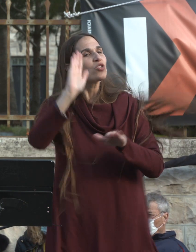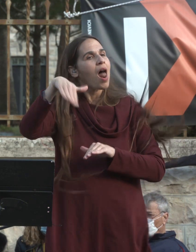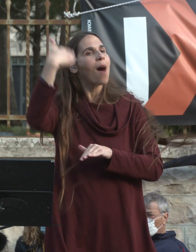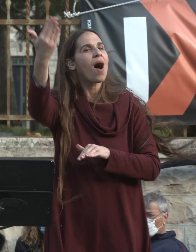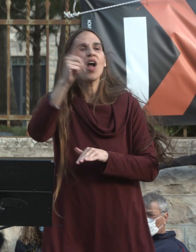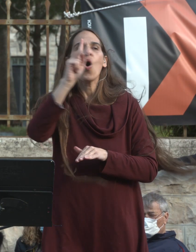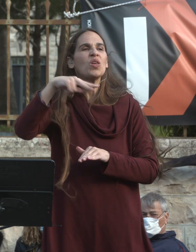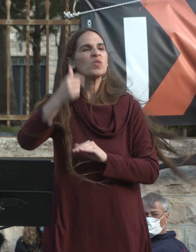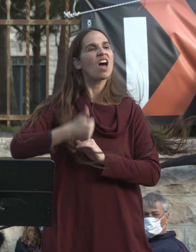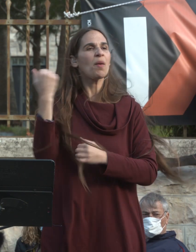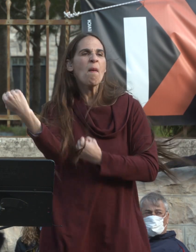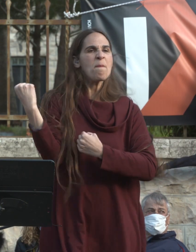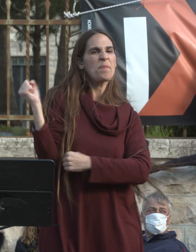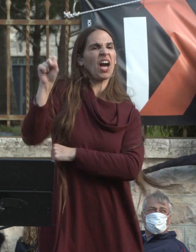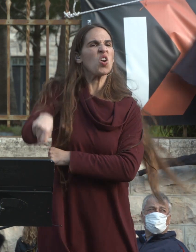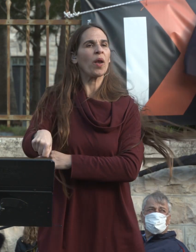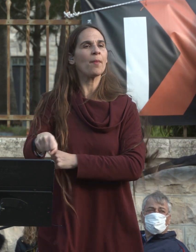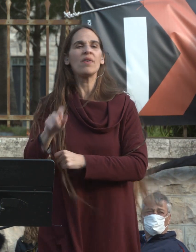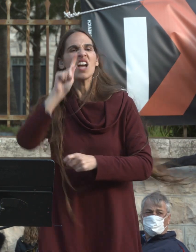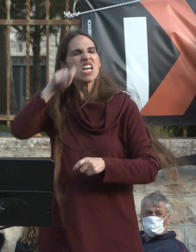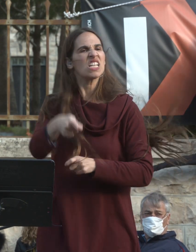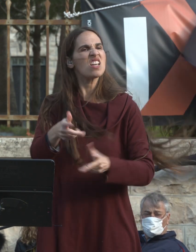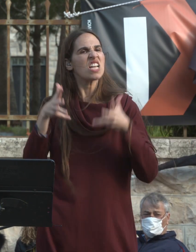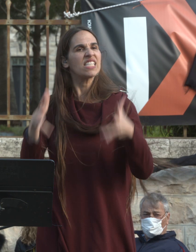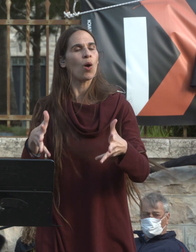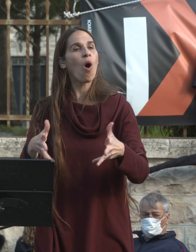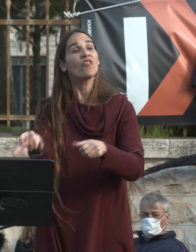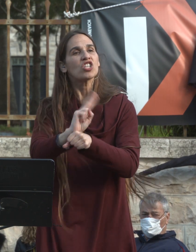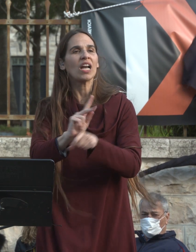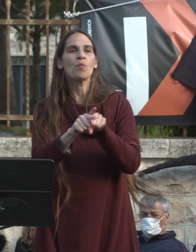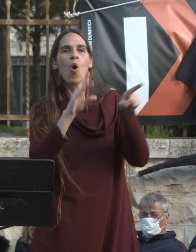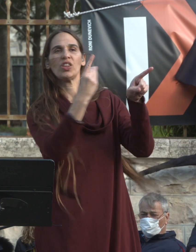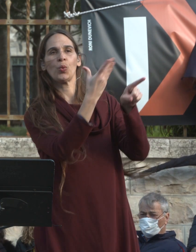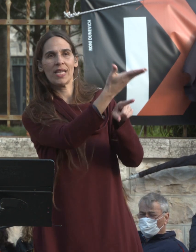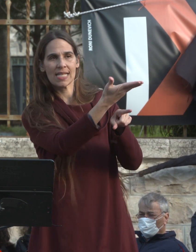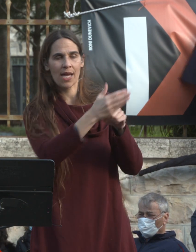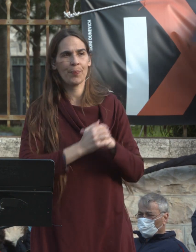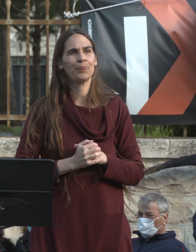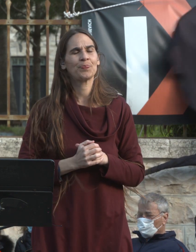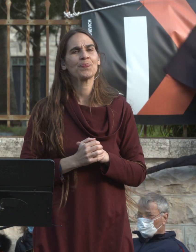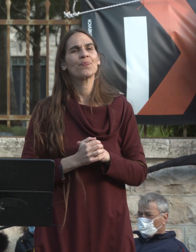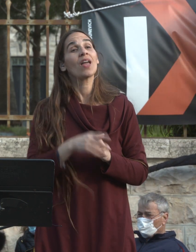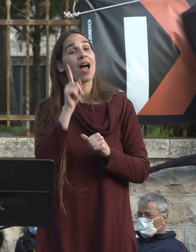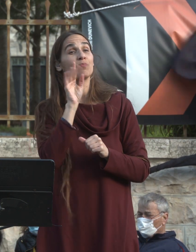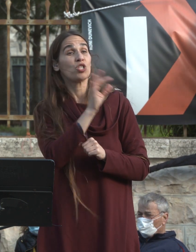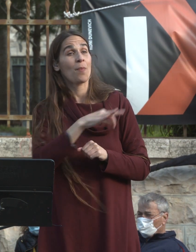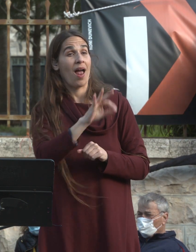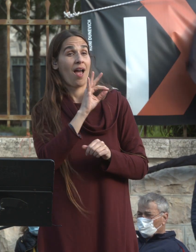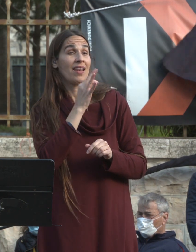לא יהיו שרים בריונים, גסי רוח ושקרנים כמו הדודי הזה. אז בשמם אנחנו